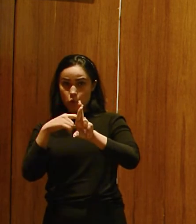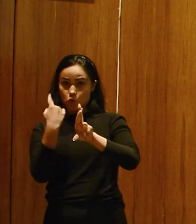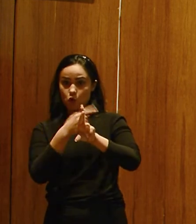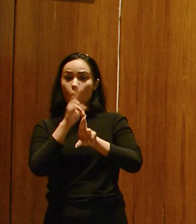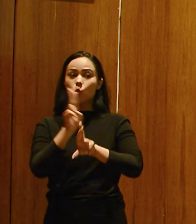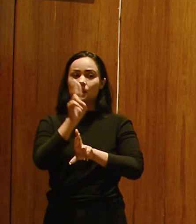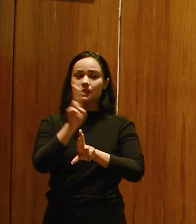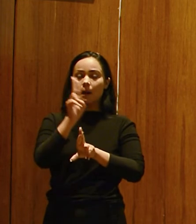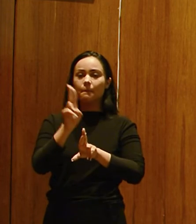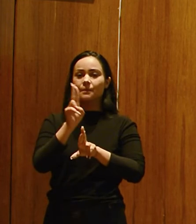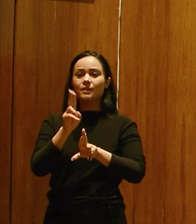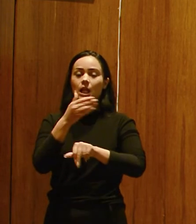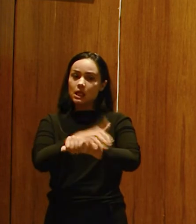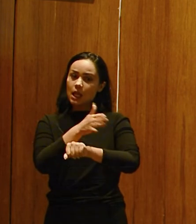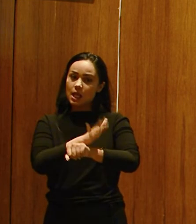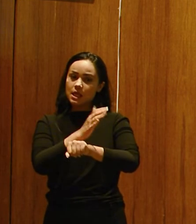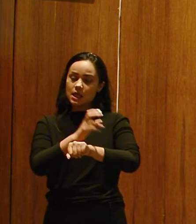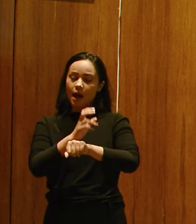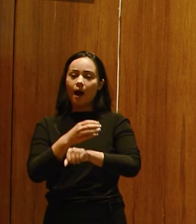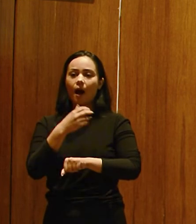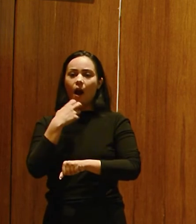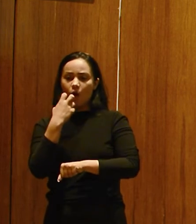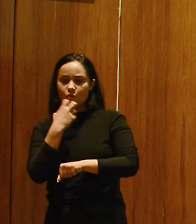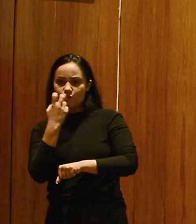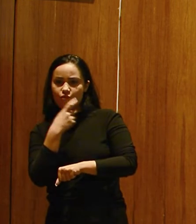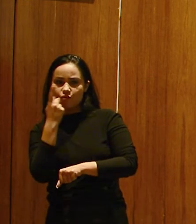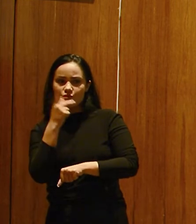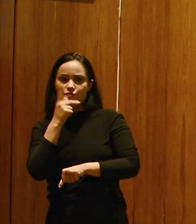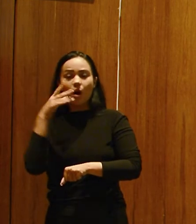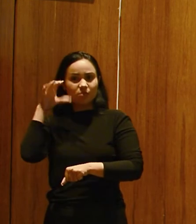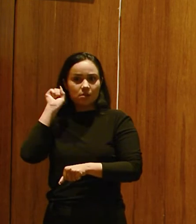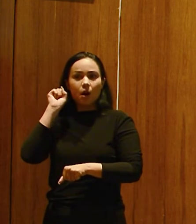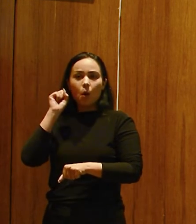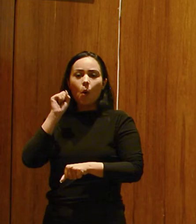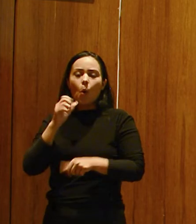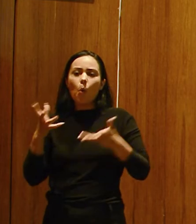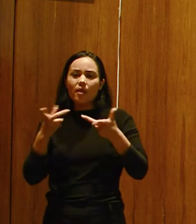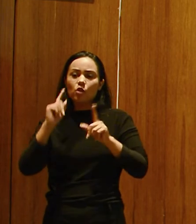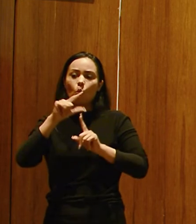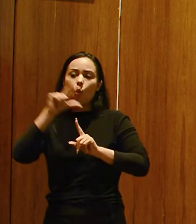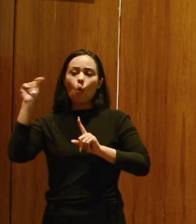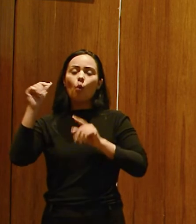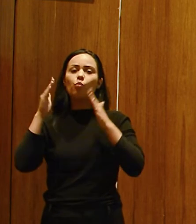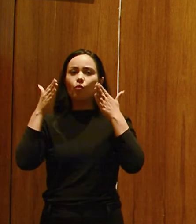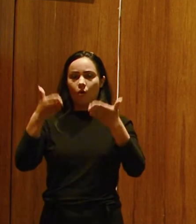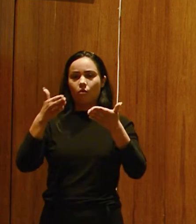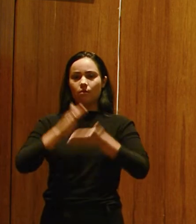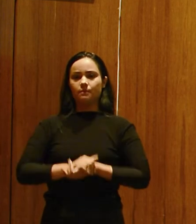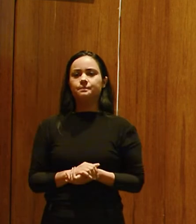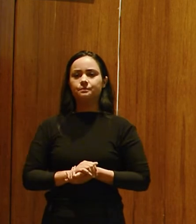nós utilizamos para treinar a audição, treinar as habilidades auditivas, mas com um outro foco.